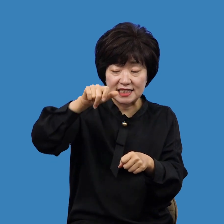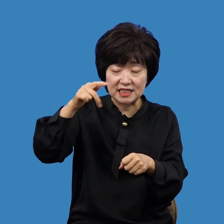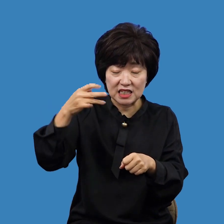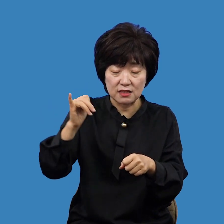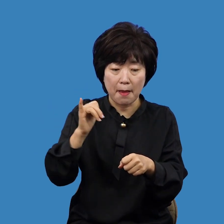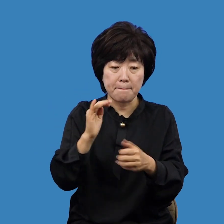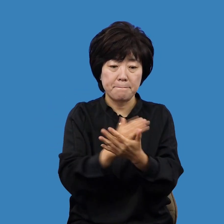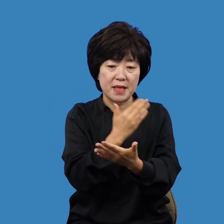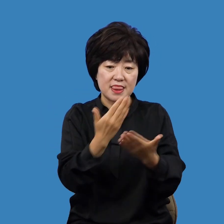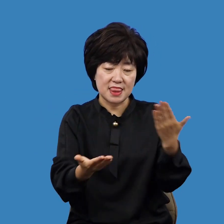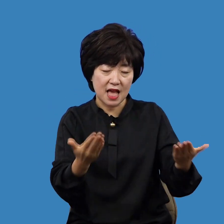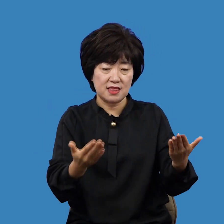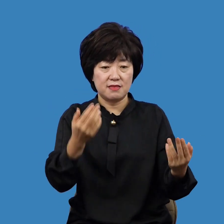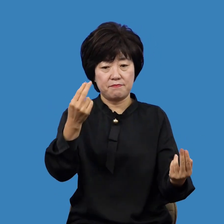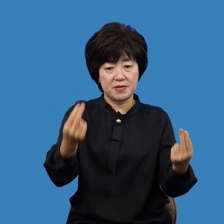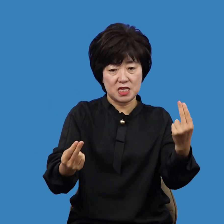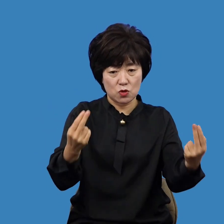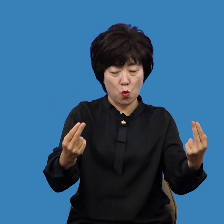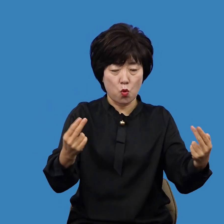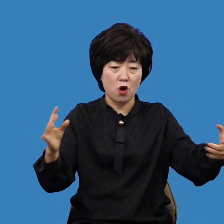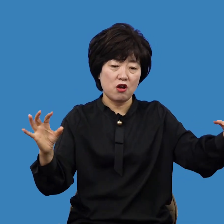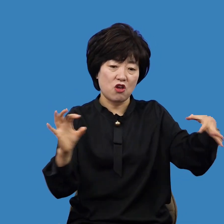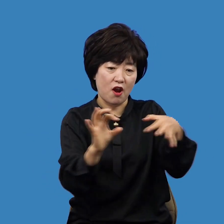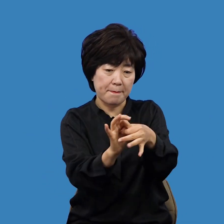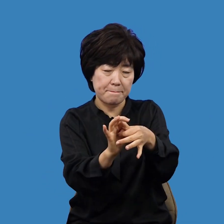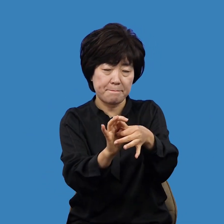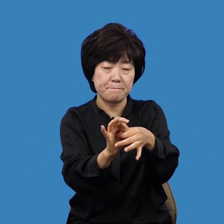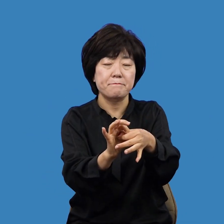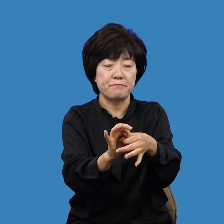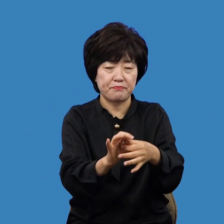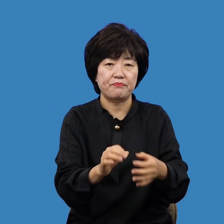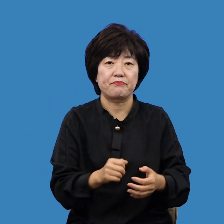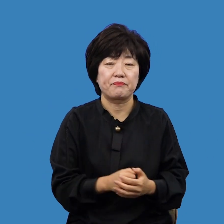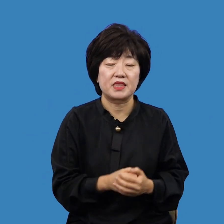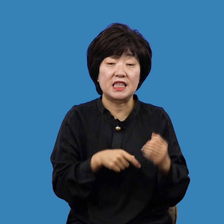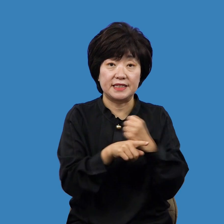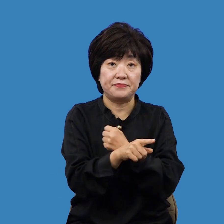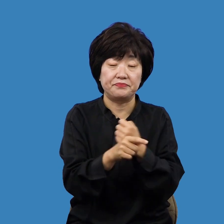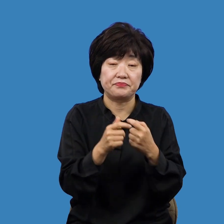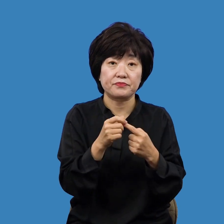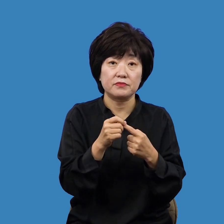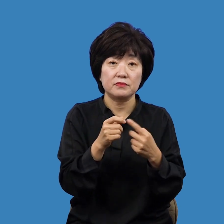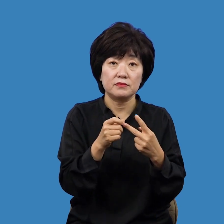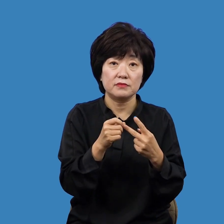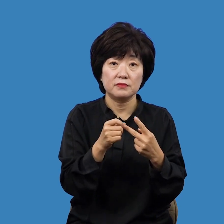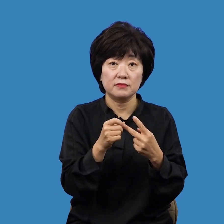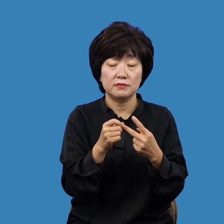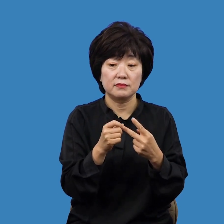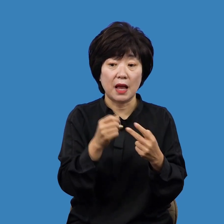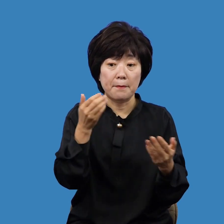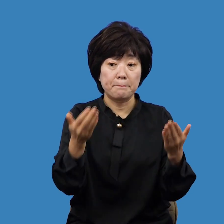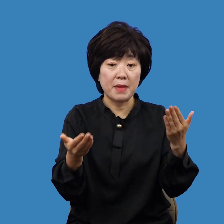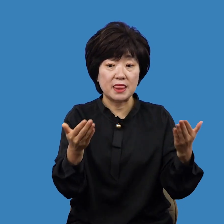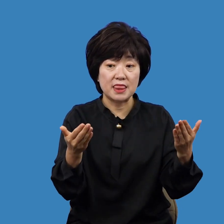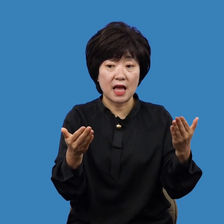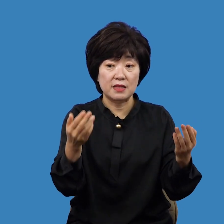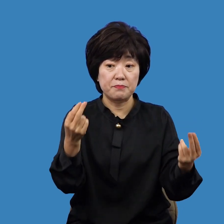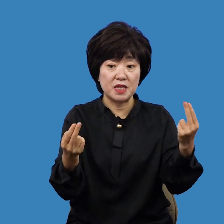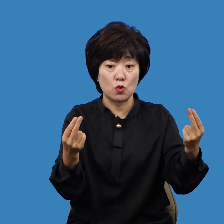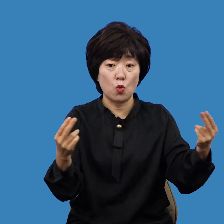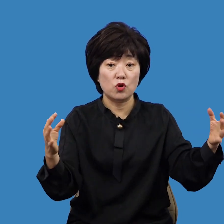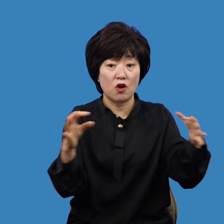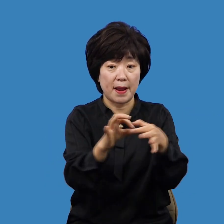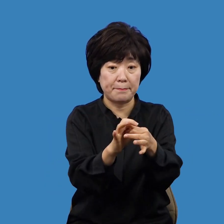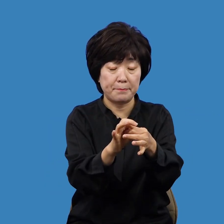판단하다, 비교하다, 결합하다 이런 거예요. 판단하다, 비교하다, 결합하다. 그러니까 판단, 비교, 결합. 결합이라고 하는 게